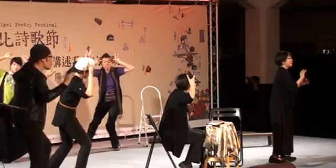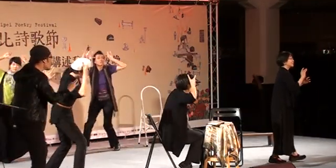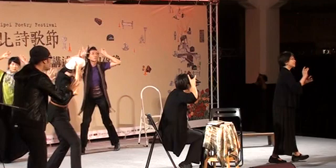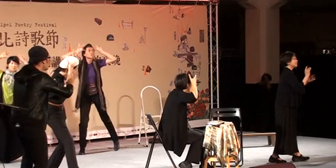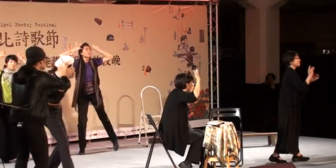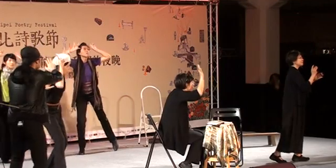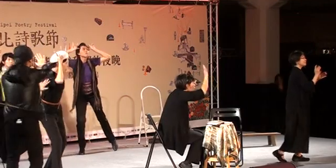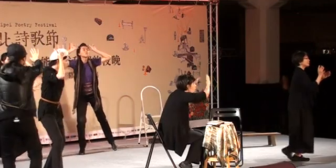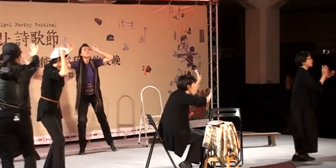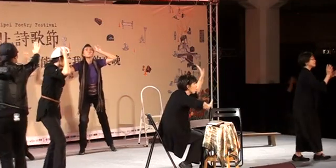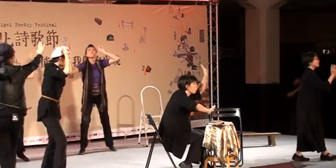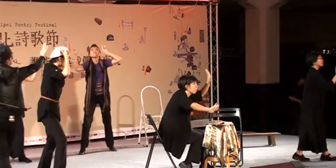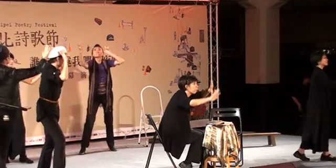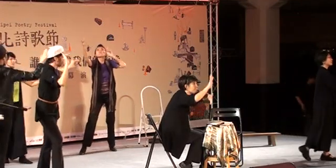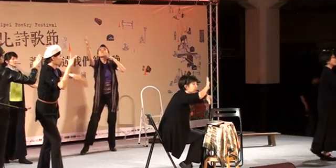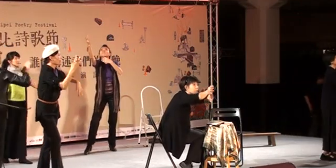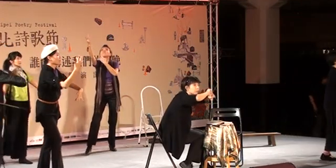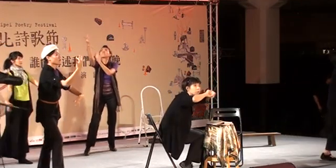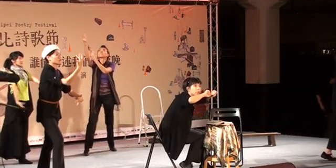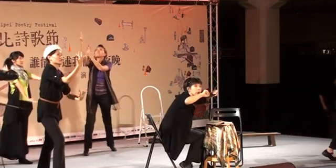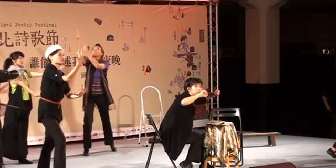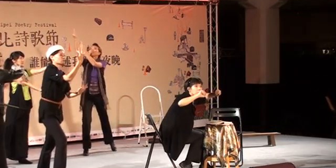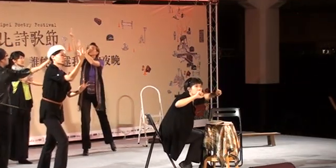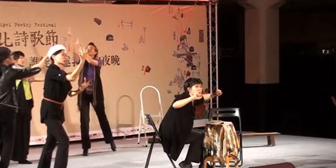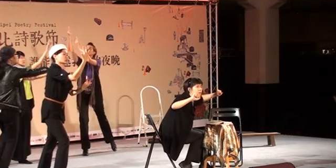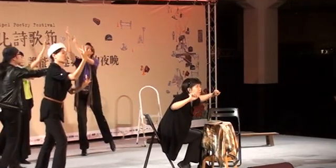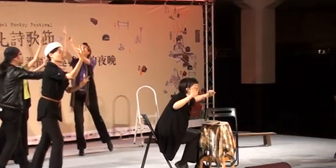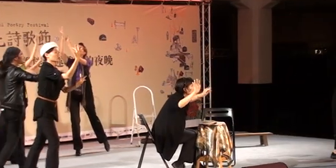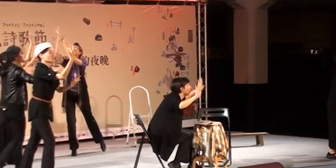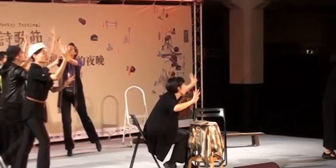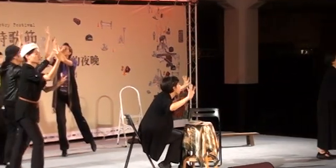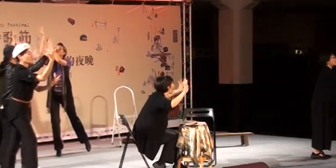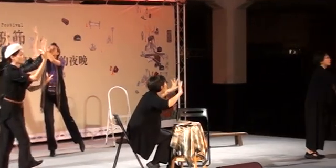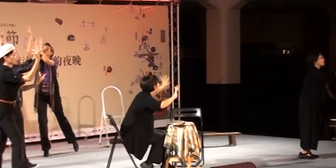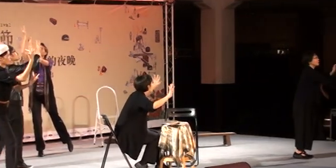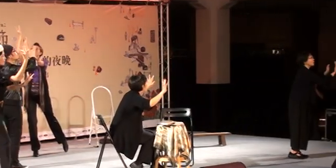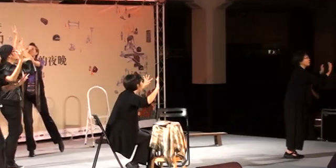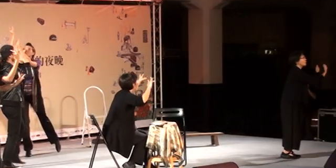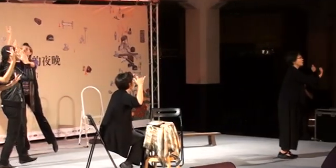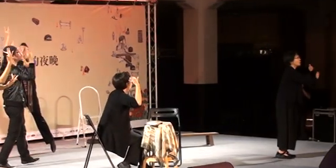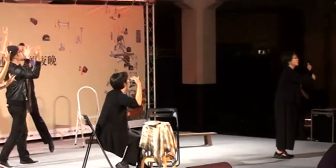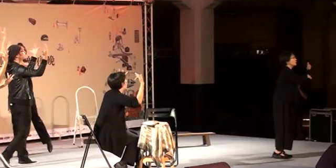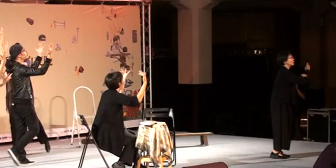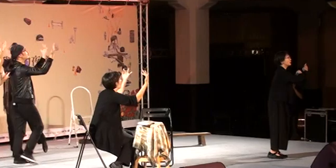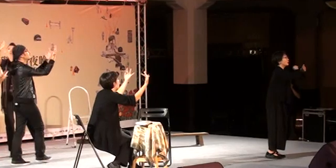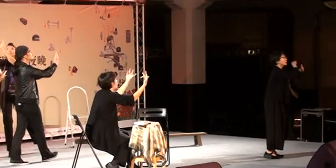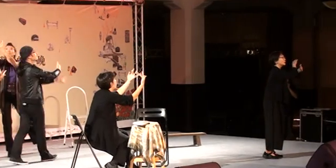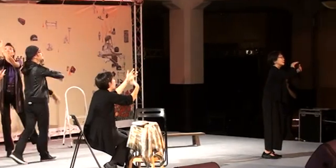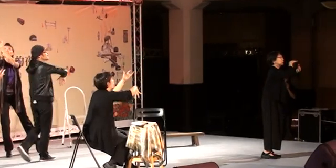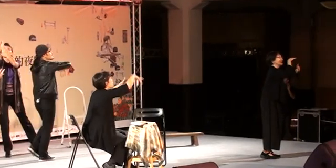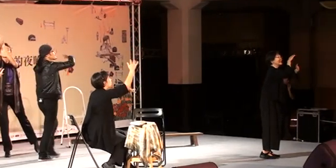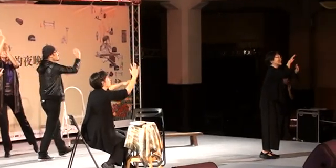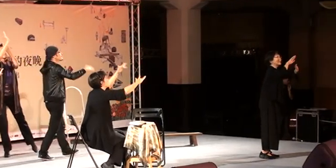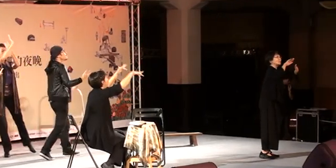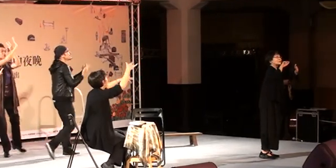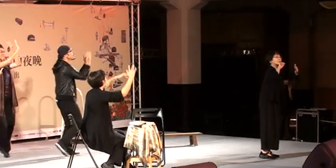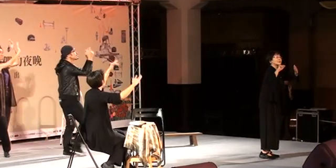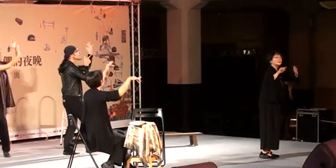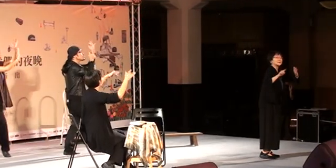我摸索着，慢慢穿过那些被迷雾封锁住的山林深